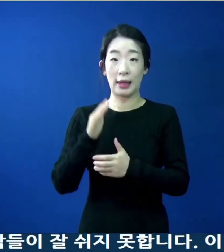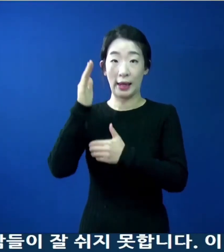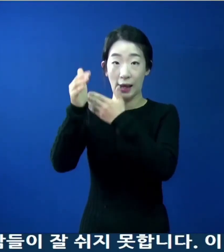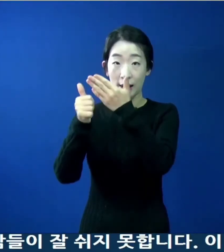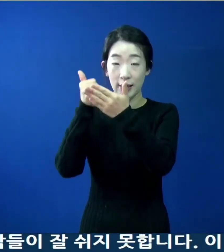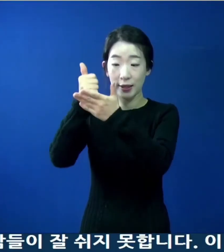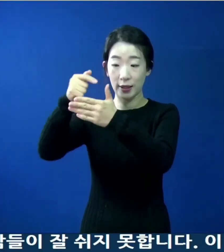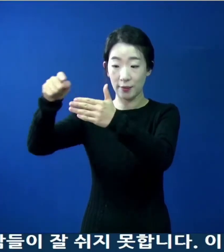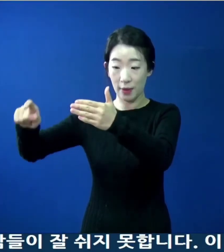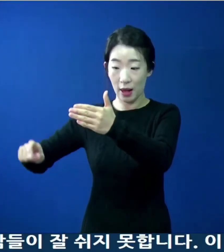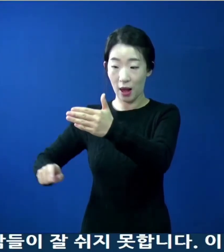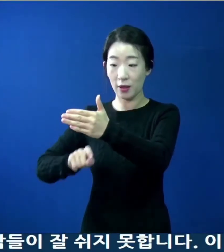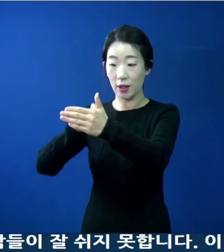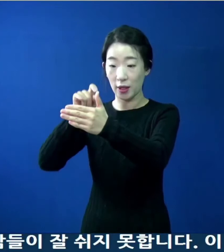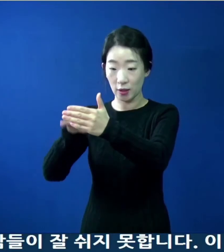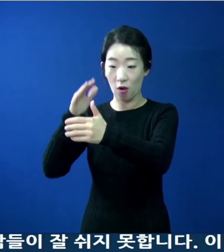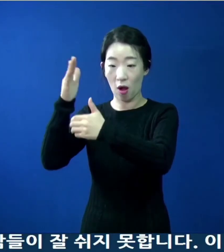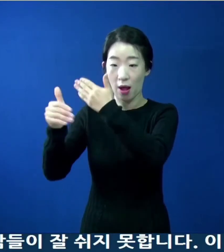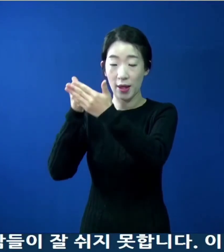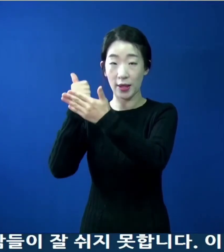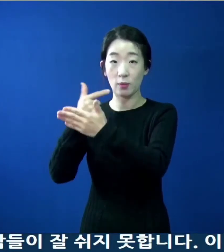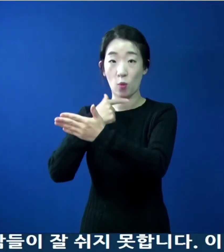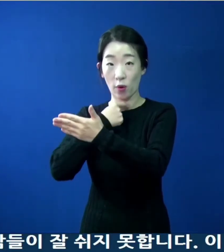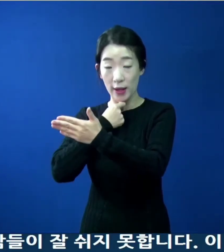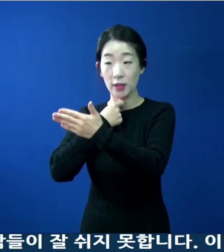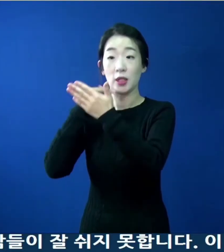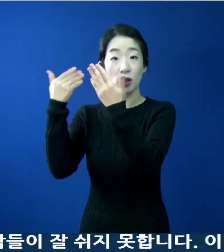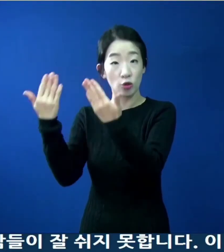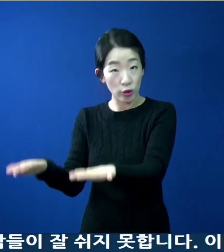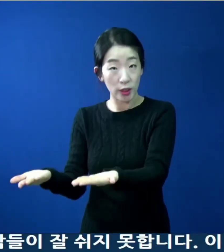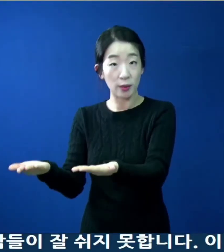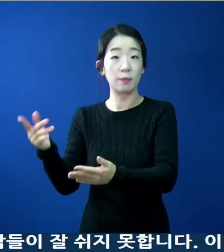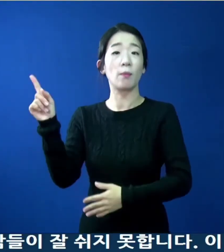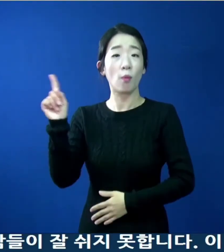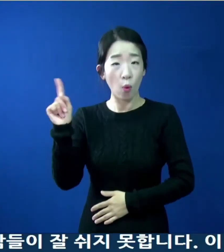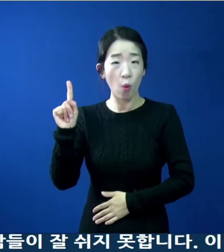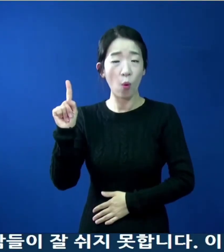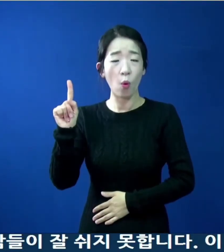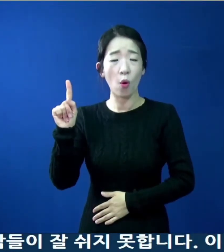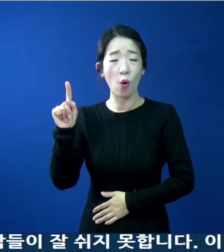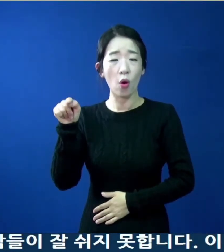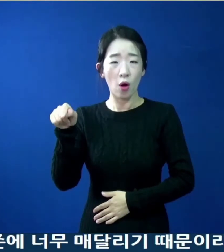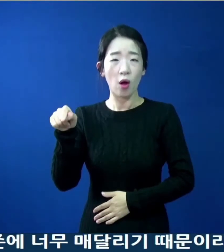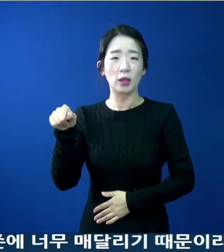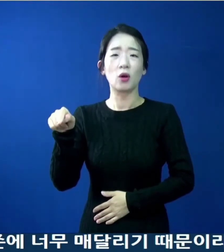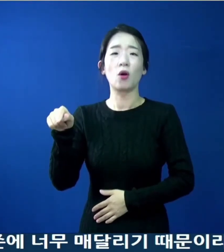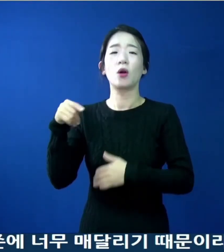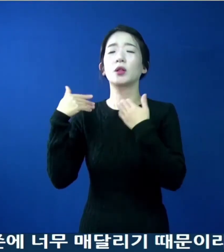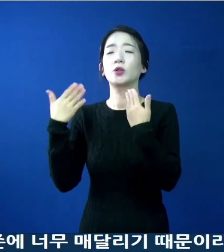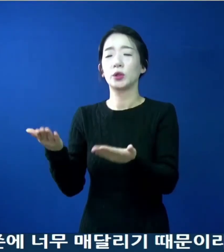안에서 하나님이 요구하시는 쉼, 안식을 가져도 얼마든지 성공할 수 있고